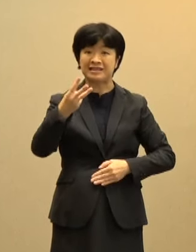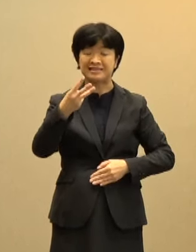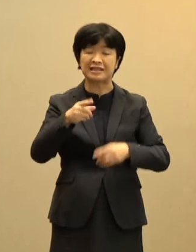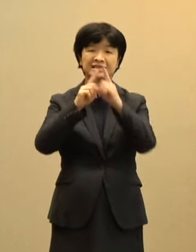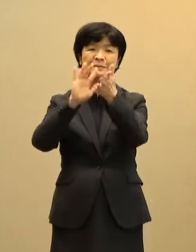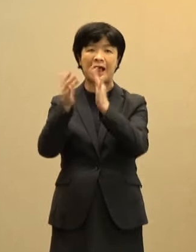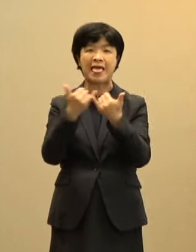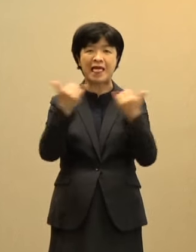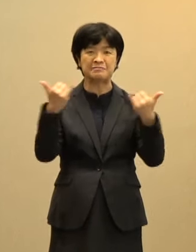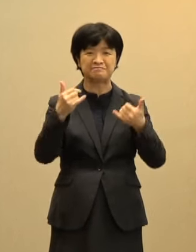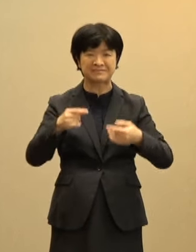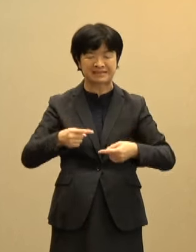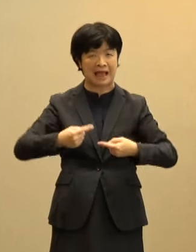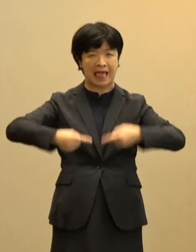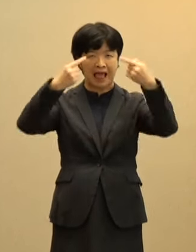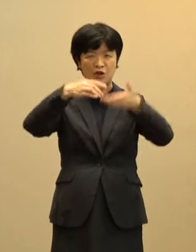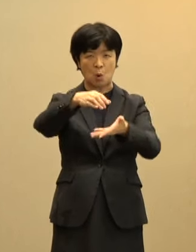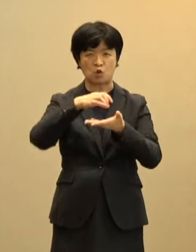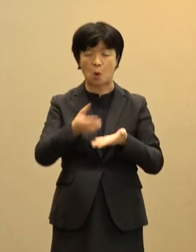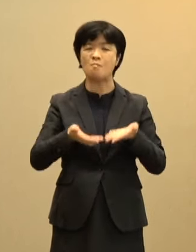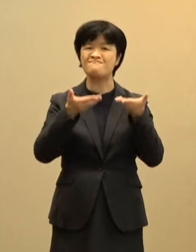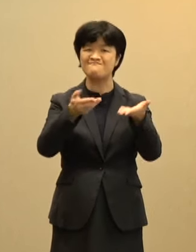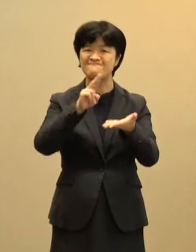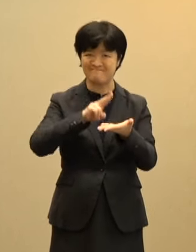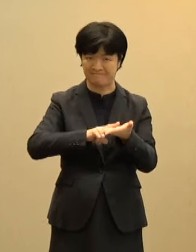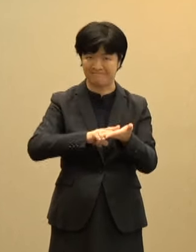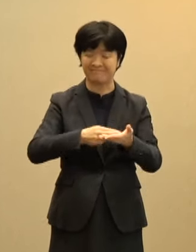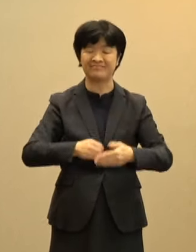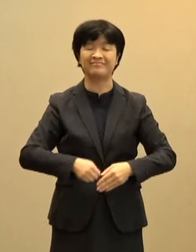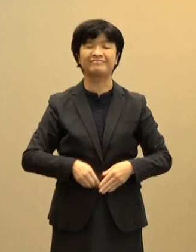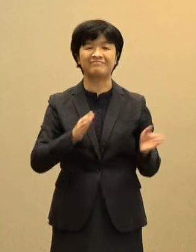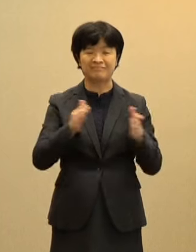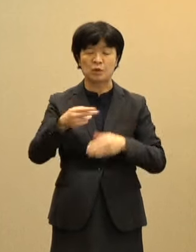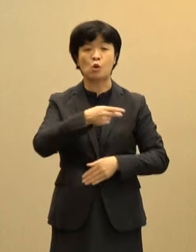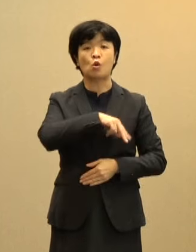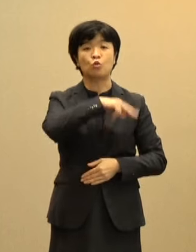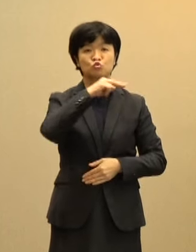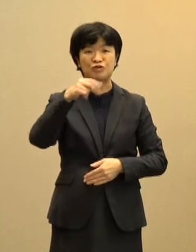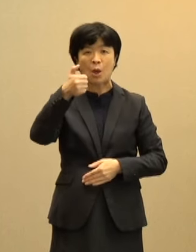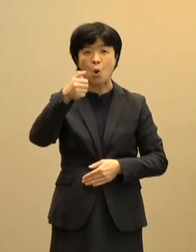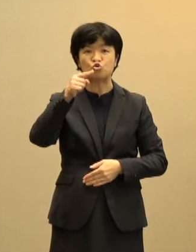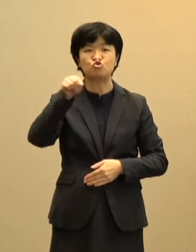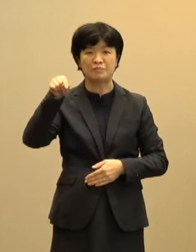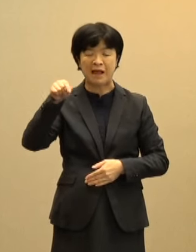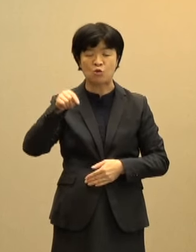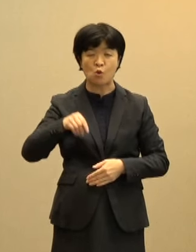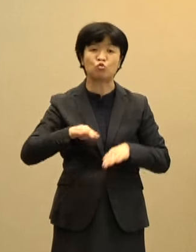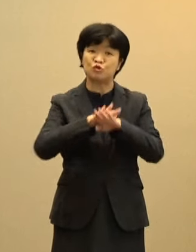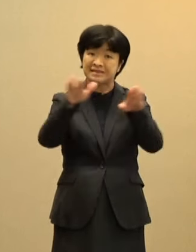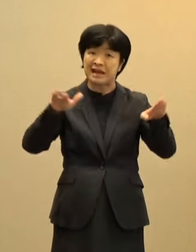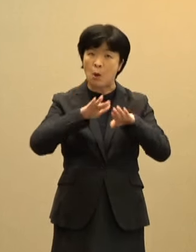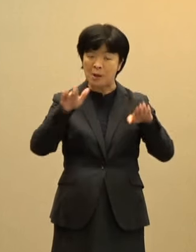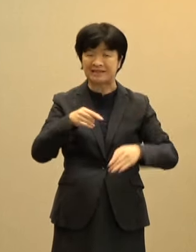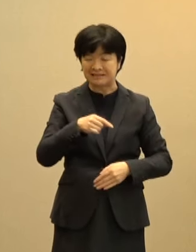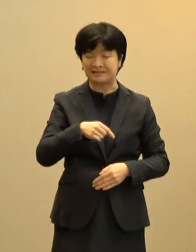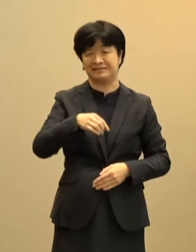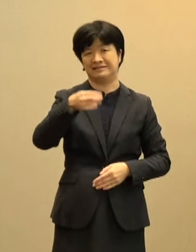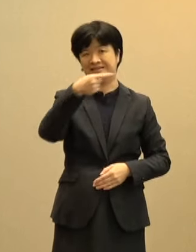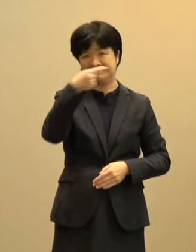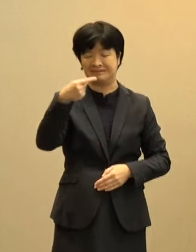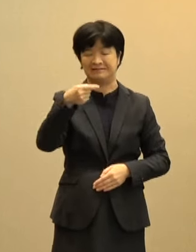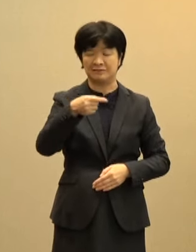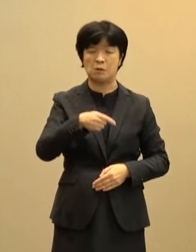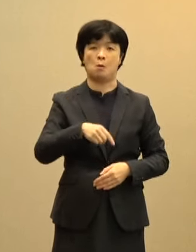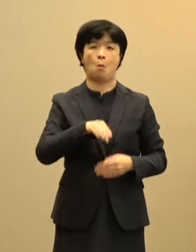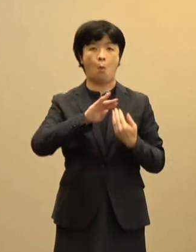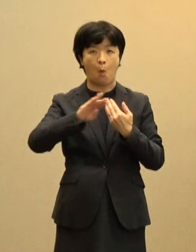栄誉賞をお送りすることといたしました。また水泳男子 50m 平泳ぎでの金メダルをはじめ、計4個